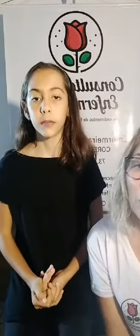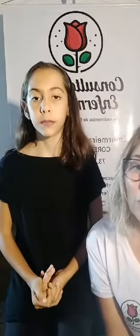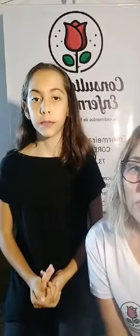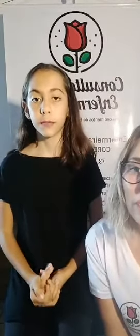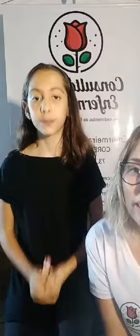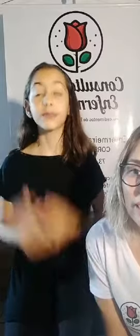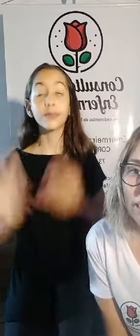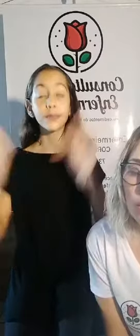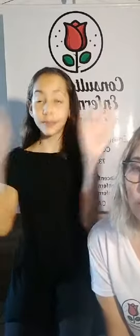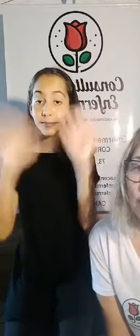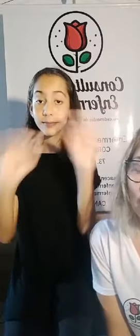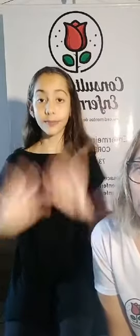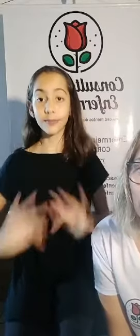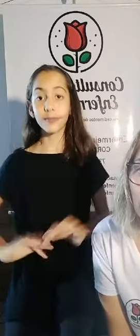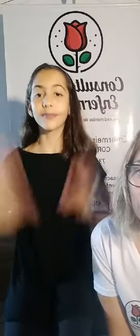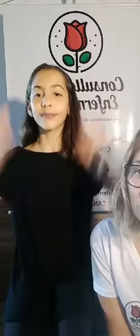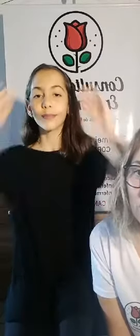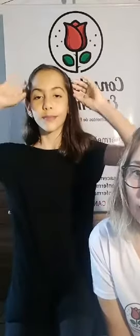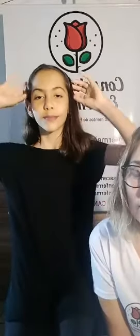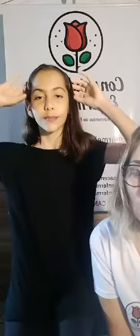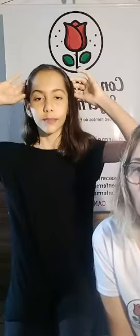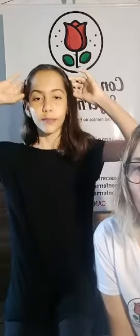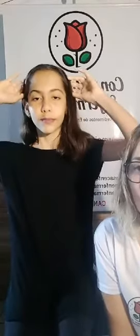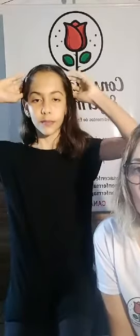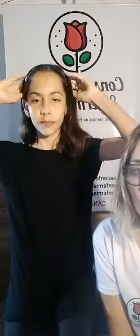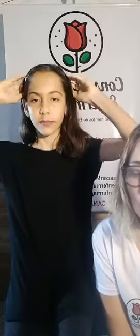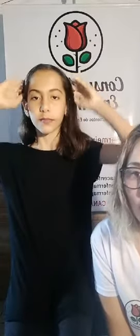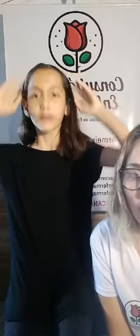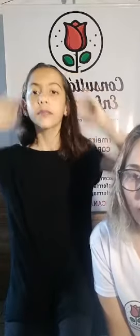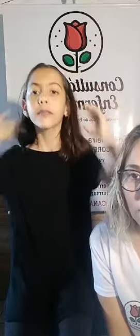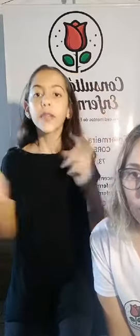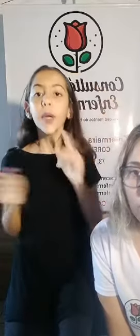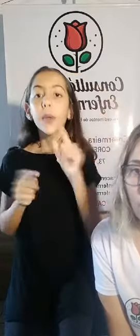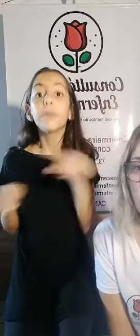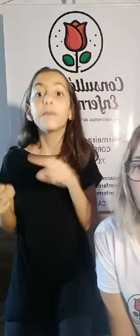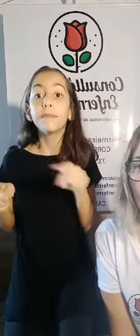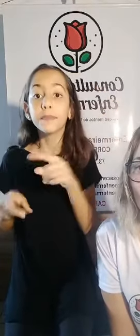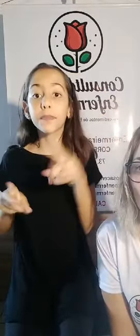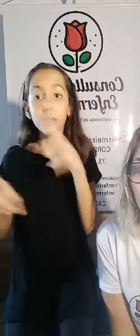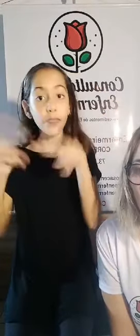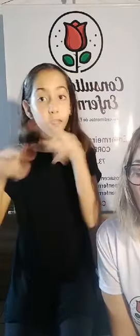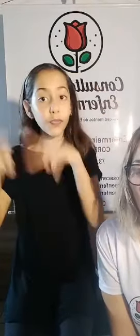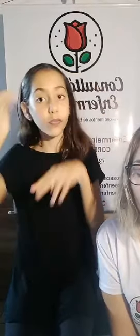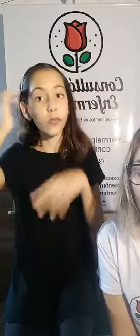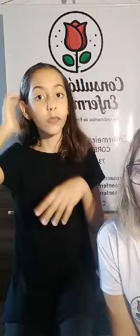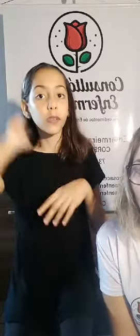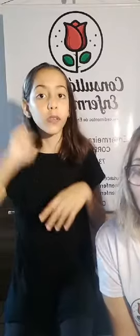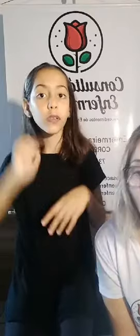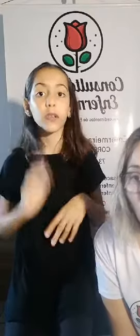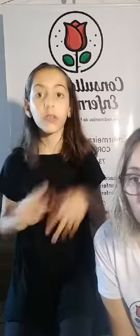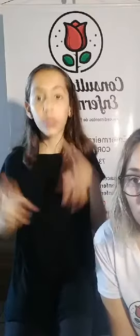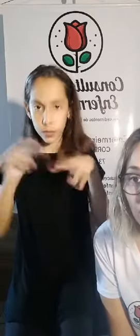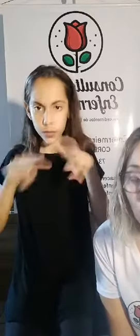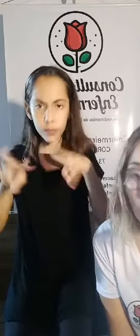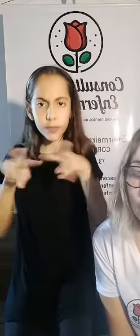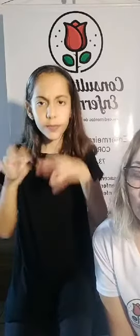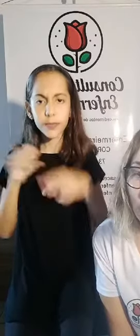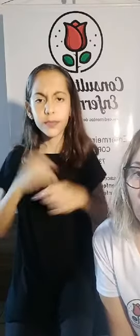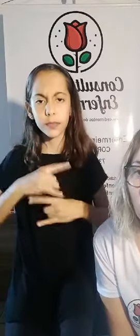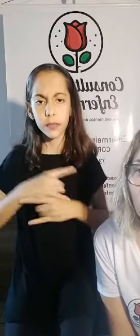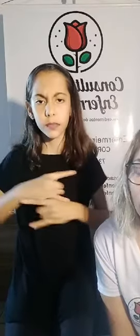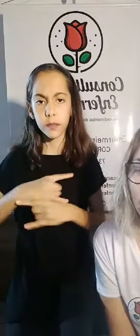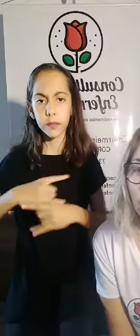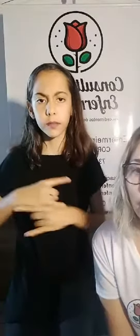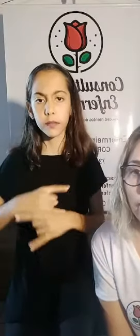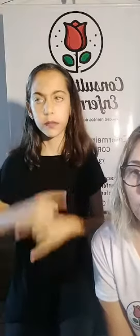Fico muito feliz com esse apoio de vocês acompanhando a nossa live. Para as pessoas, assim, os novos, né, no